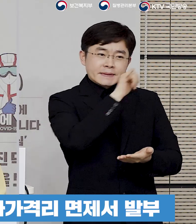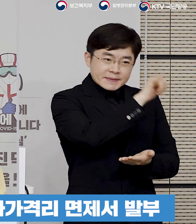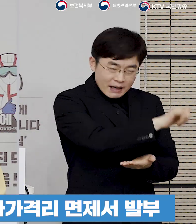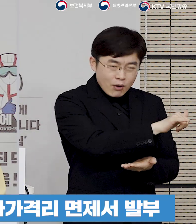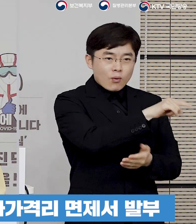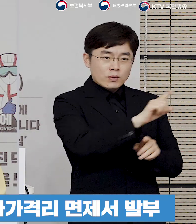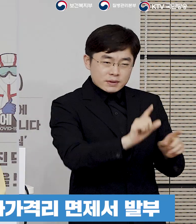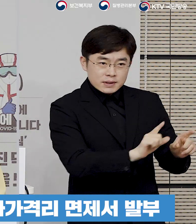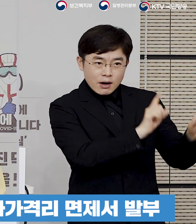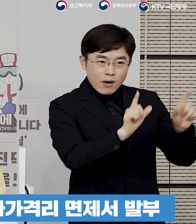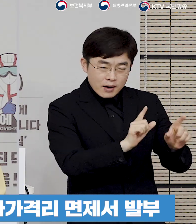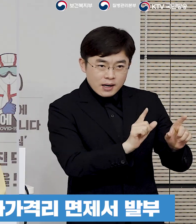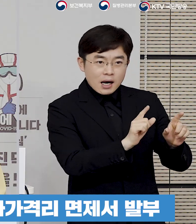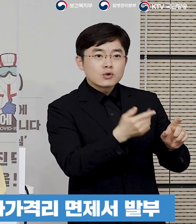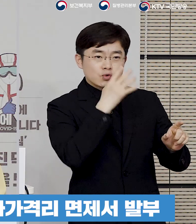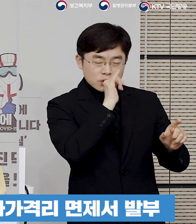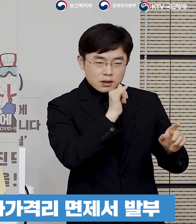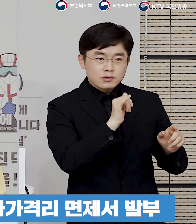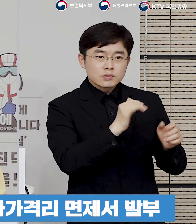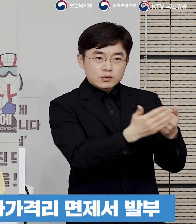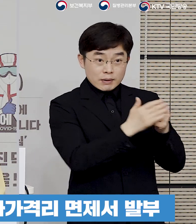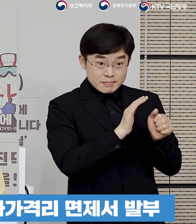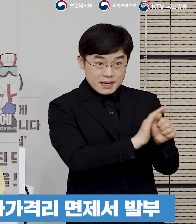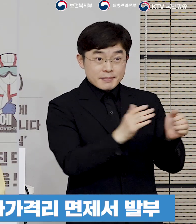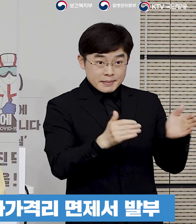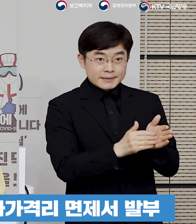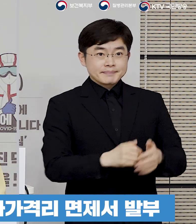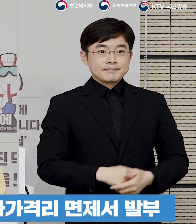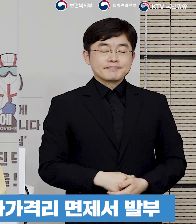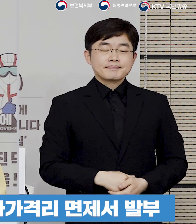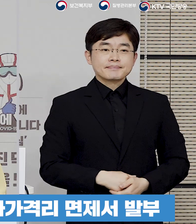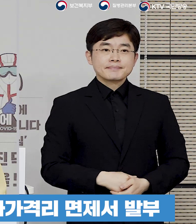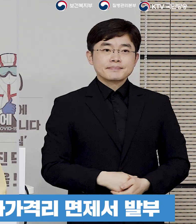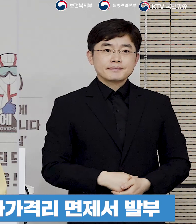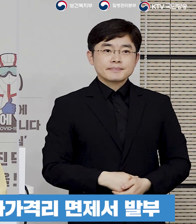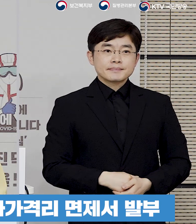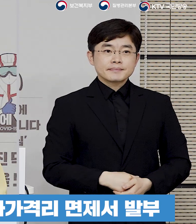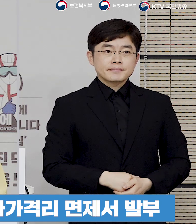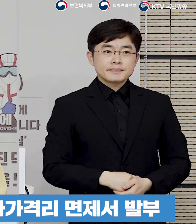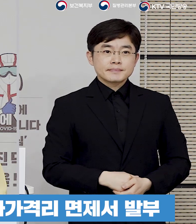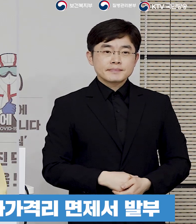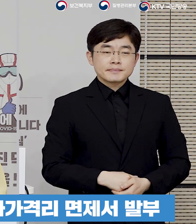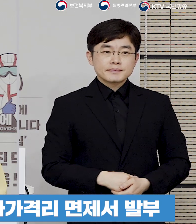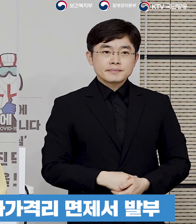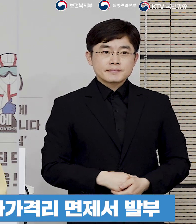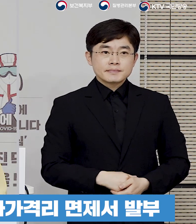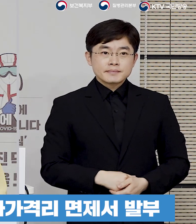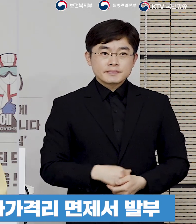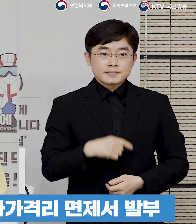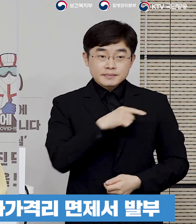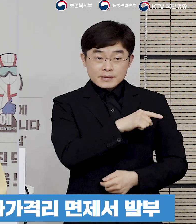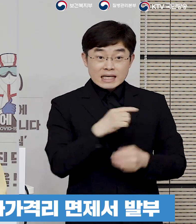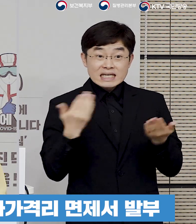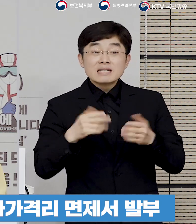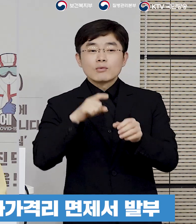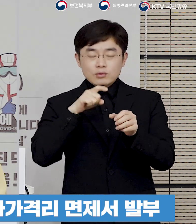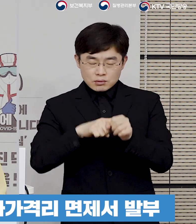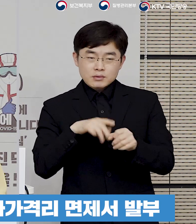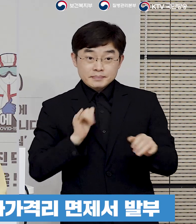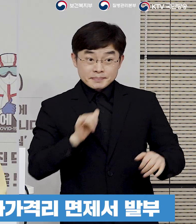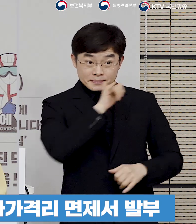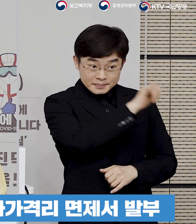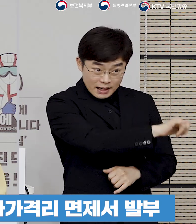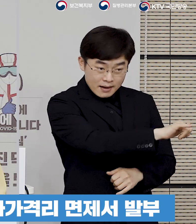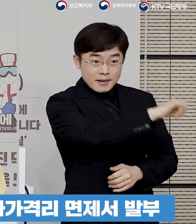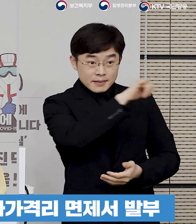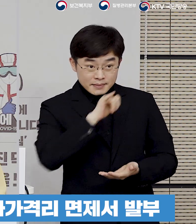마련하는 방안을 지금 이제 적용을 하고 있고, 이 경우 중국에 기업